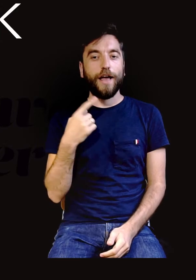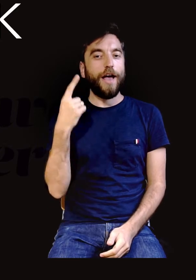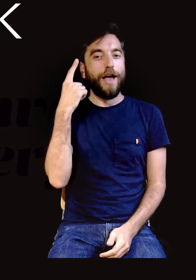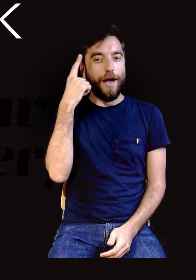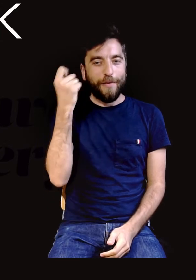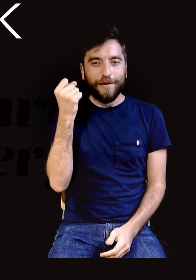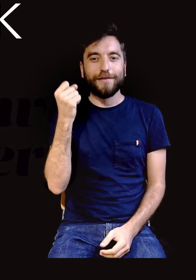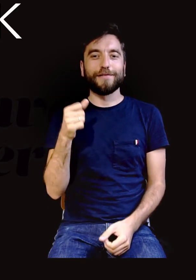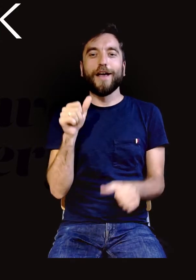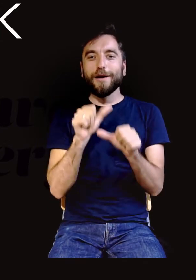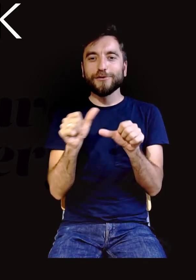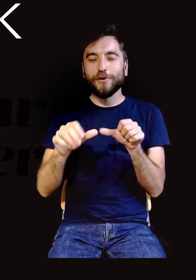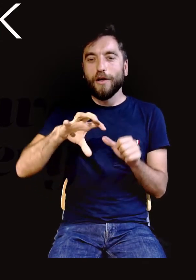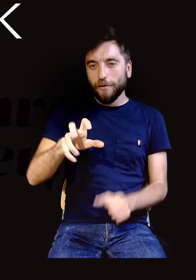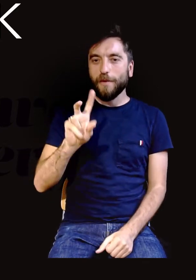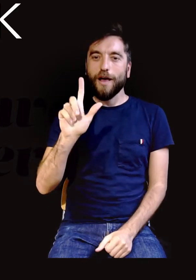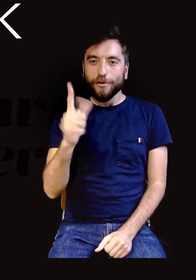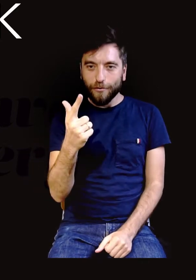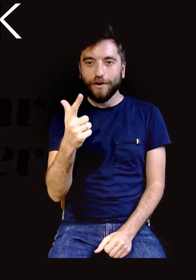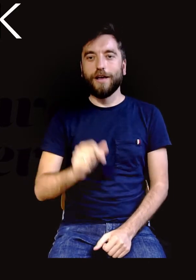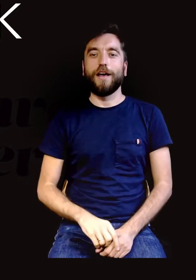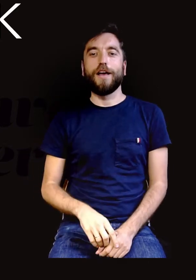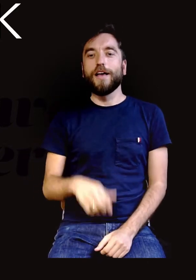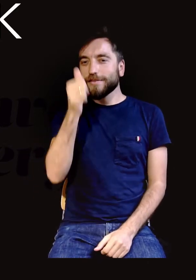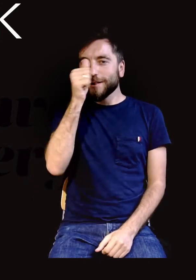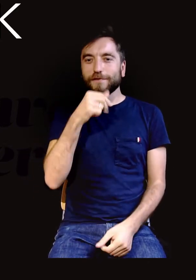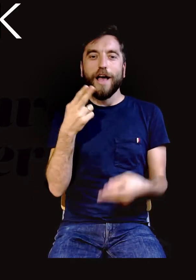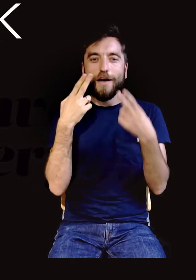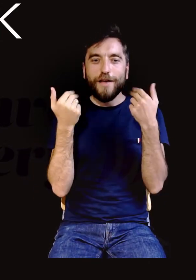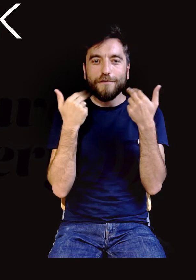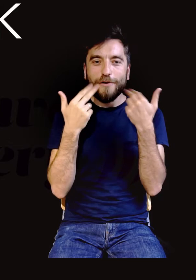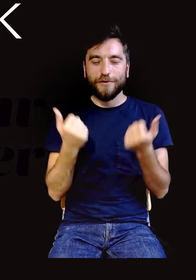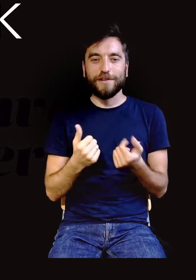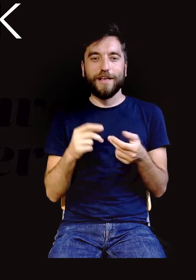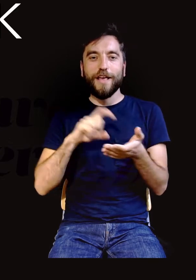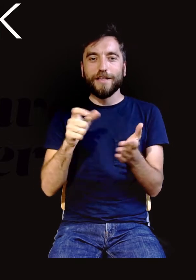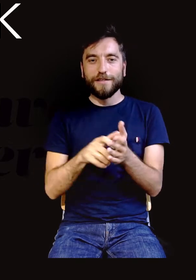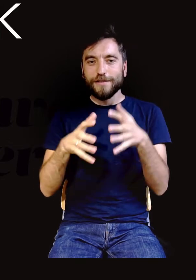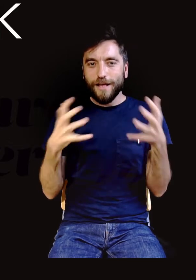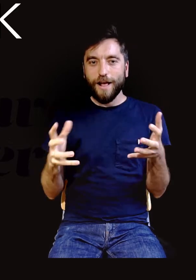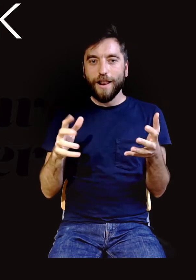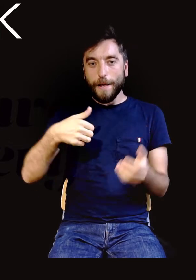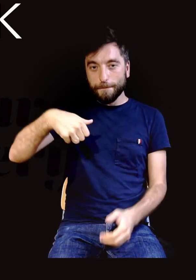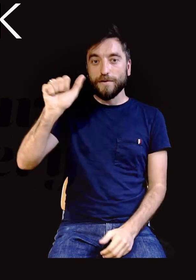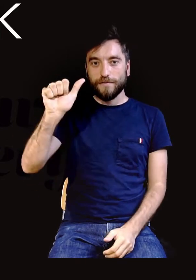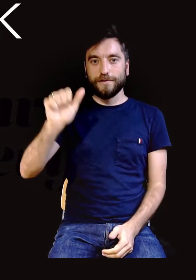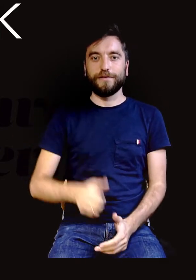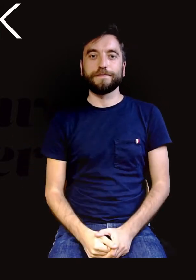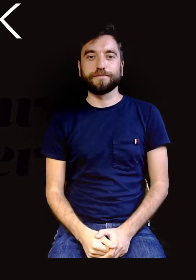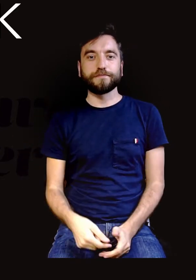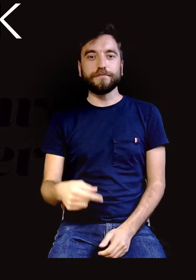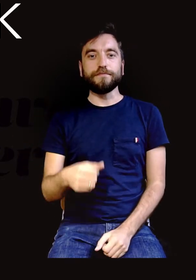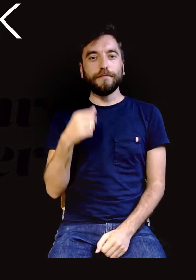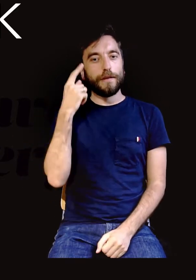Pamiętam, że ta grupa druga, czyli wiewiórki, ona miała na piętrze swoją salę